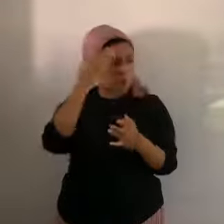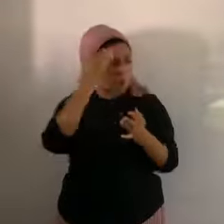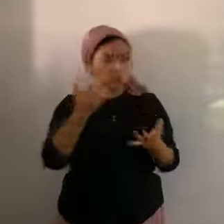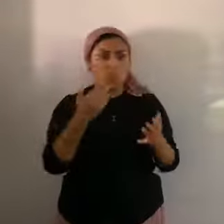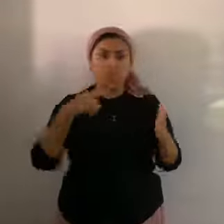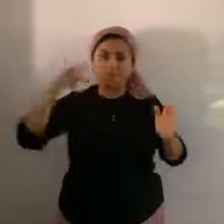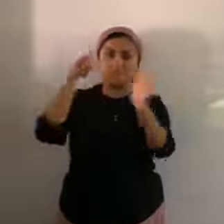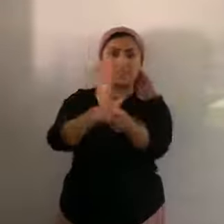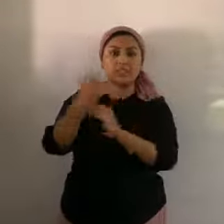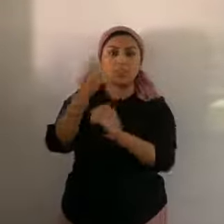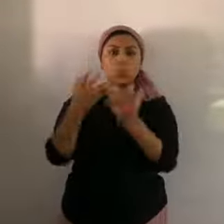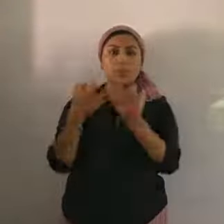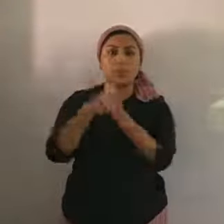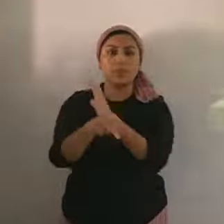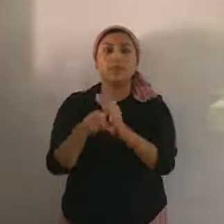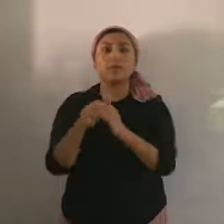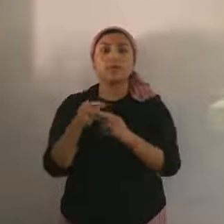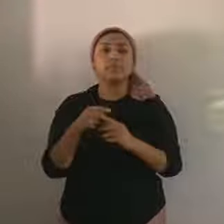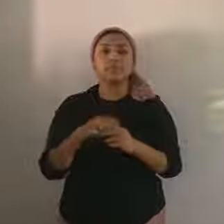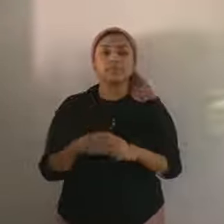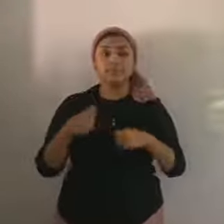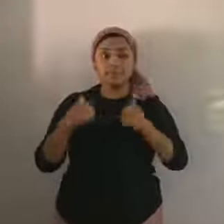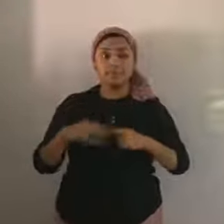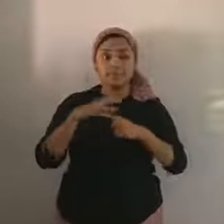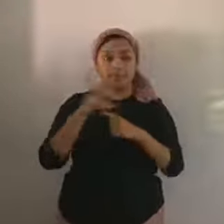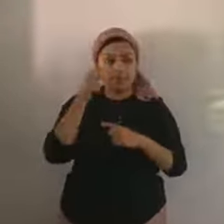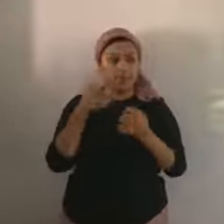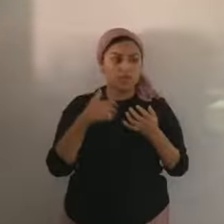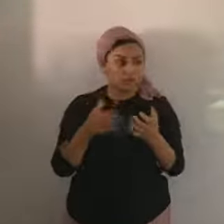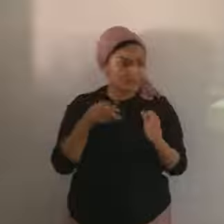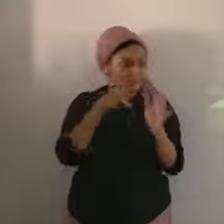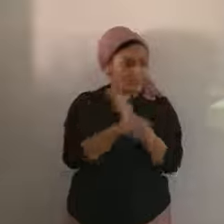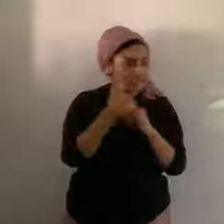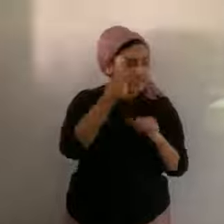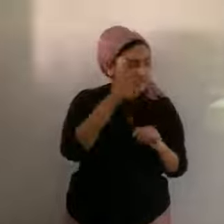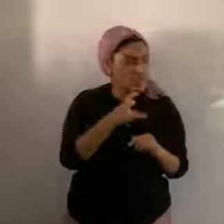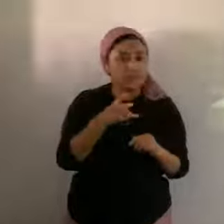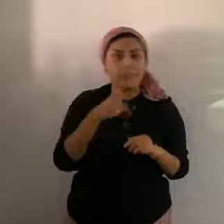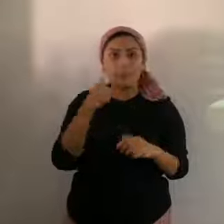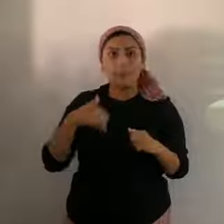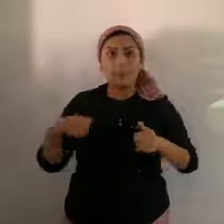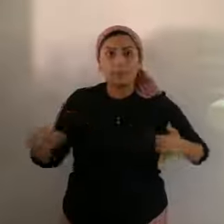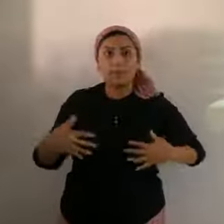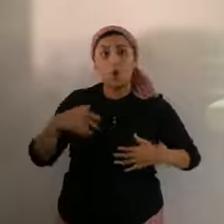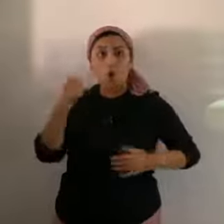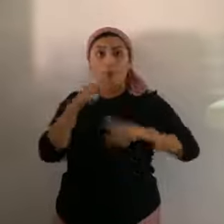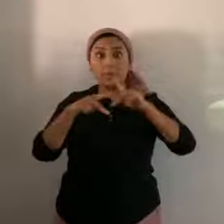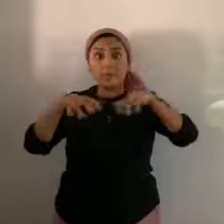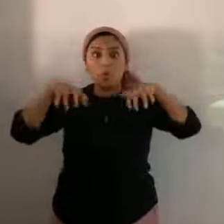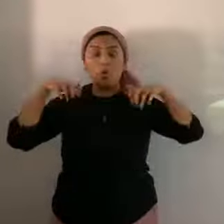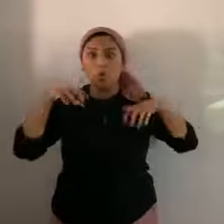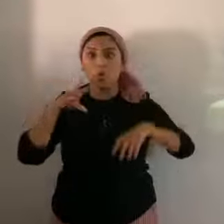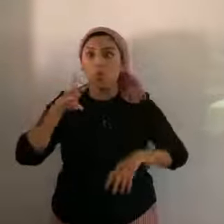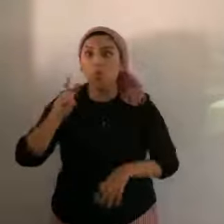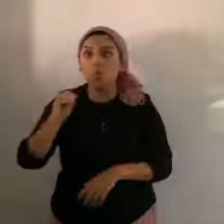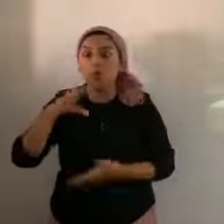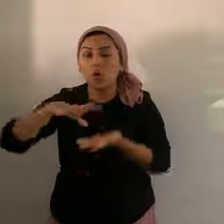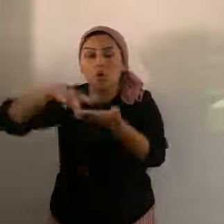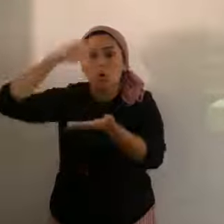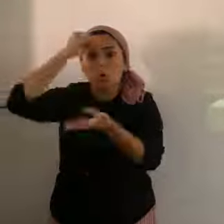matarlo. Y lo oyeron los escribas y los principales cuanín y buscaban cómo matarle porque le tenían miedo por cuanto todo el pueblo estaba admirado de su